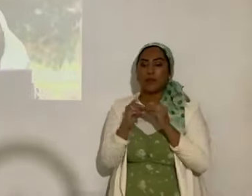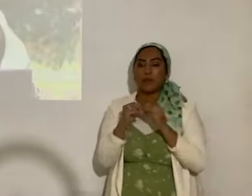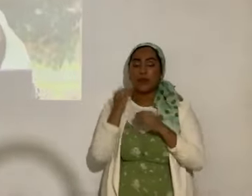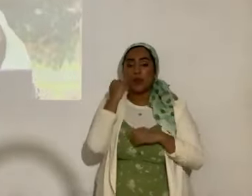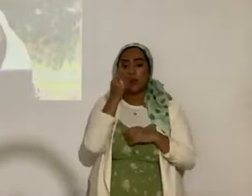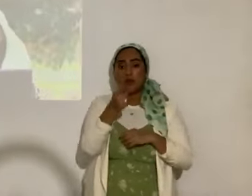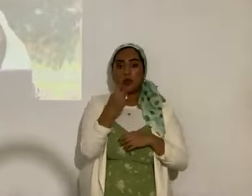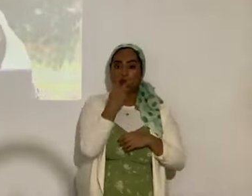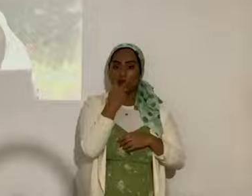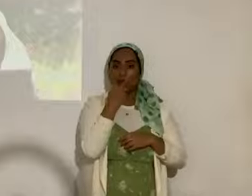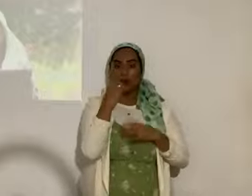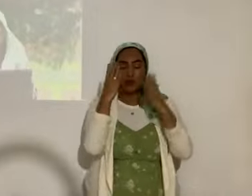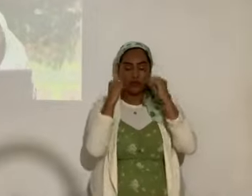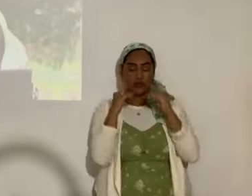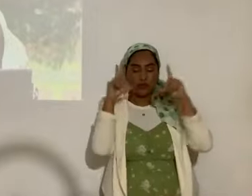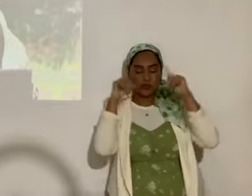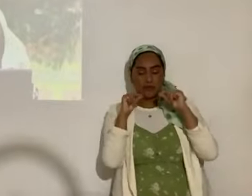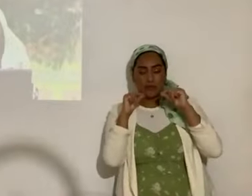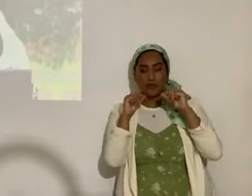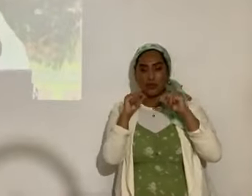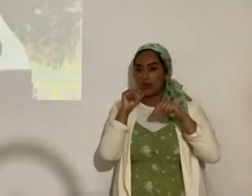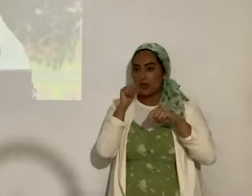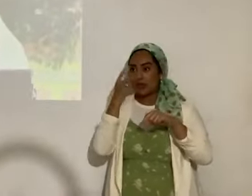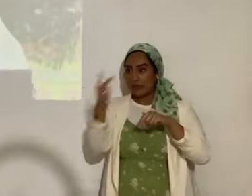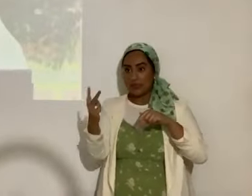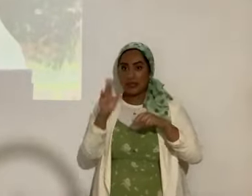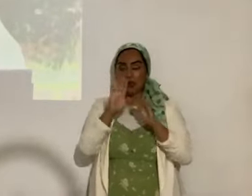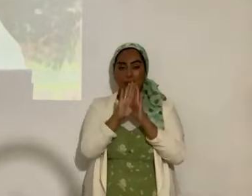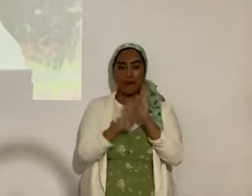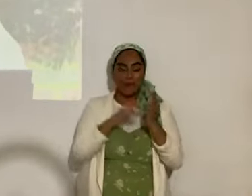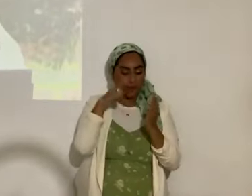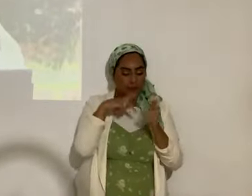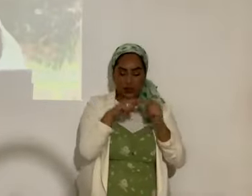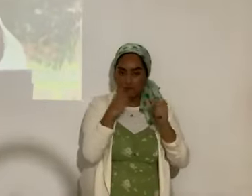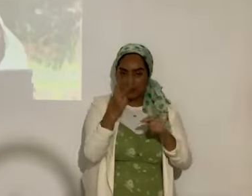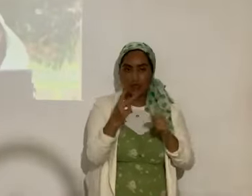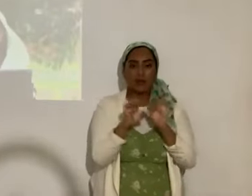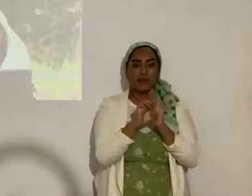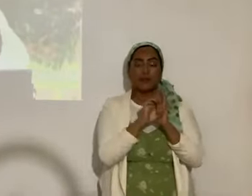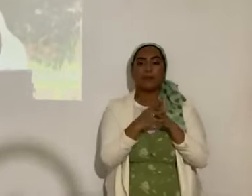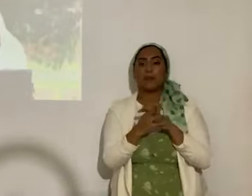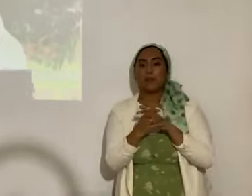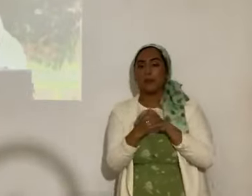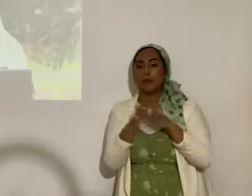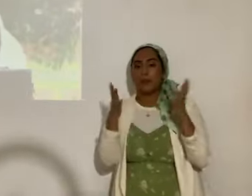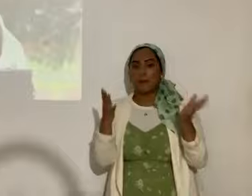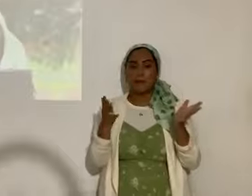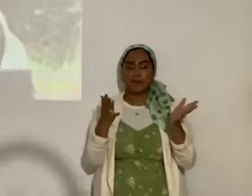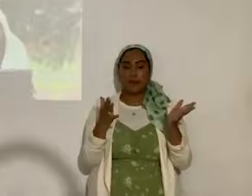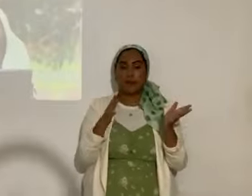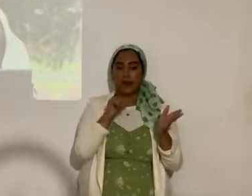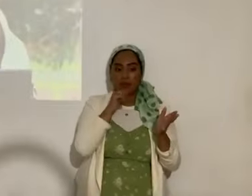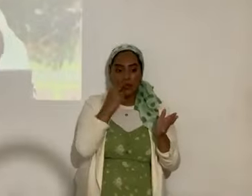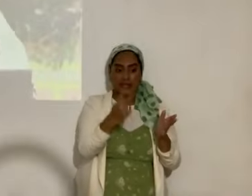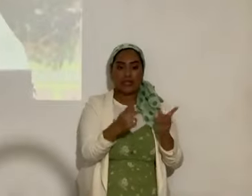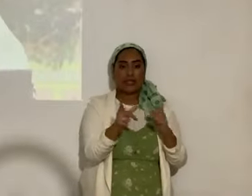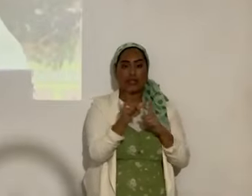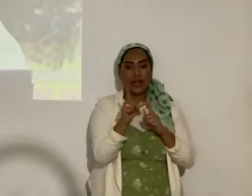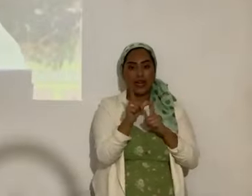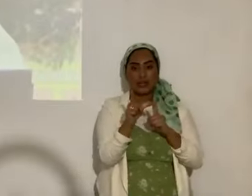si tú cierras tus ojos y no ves físicamente tu Biblia Entonces lógico obvio no vas a ver las